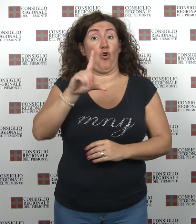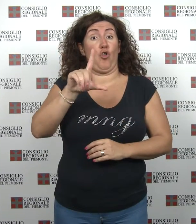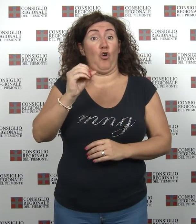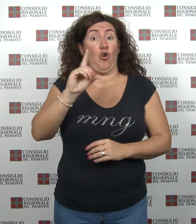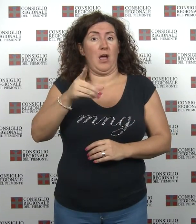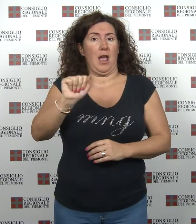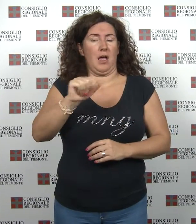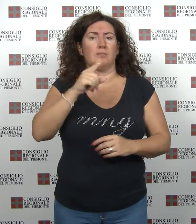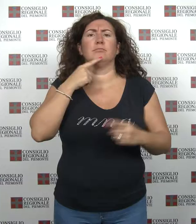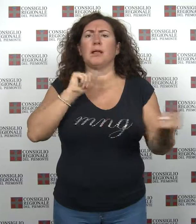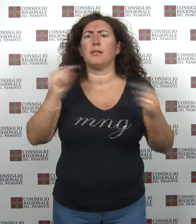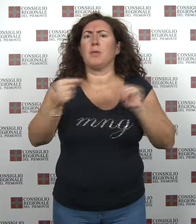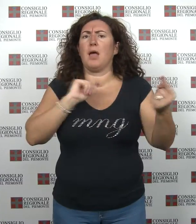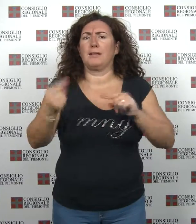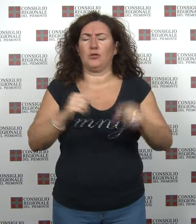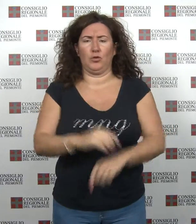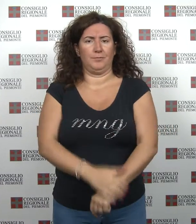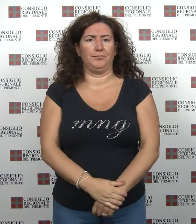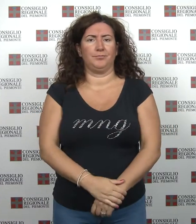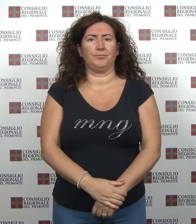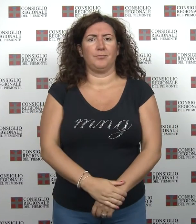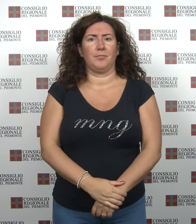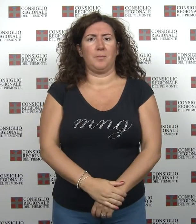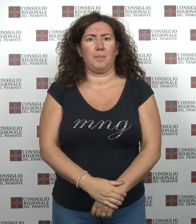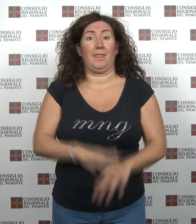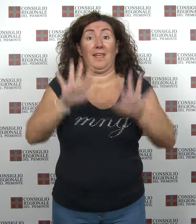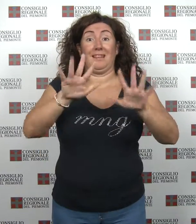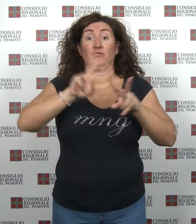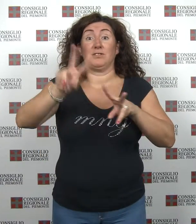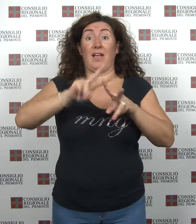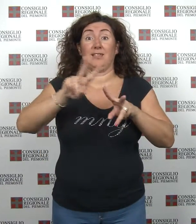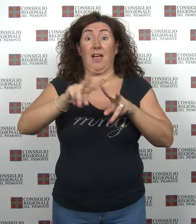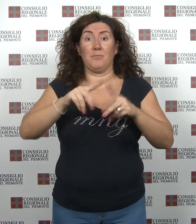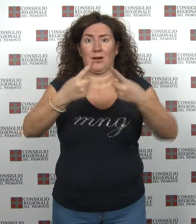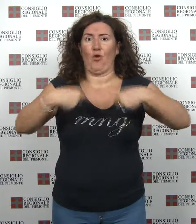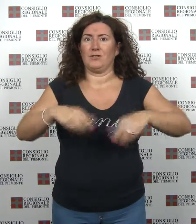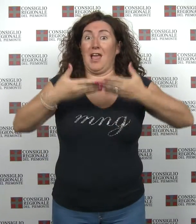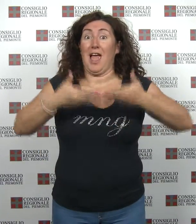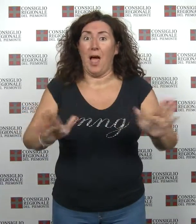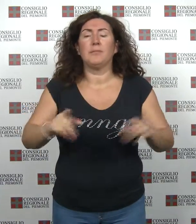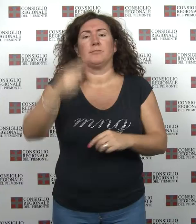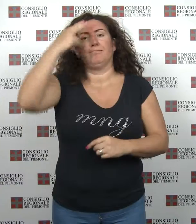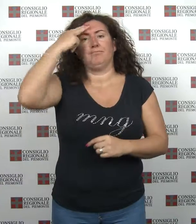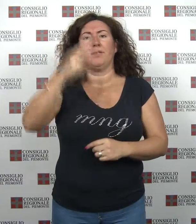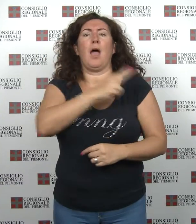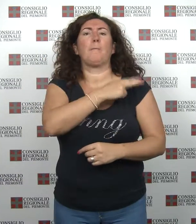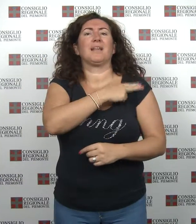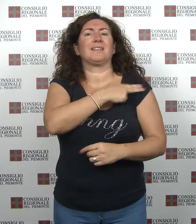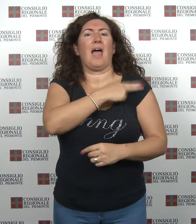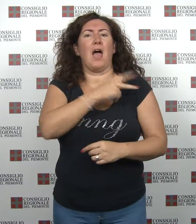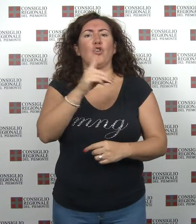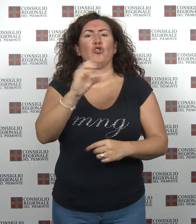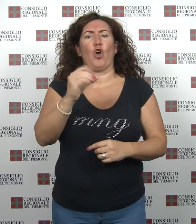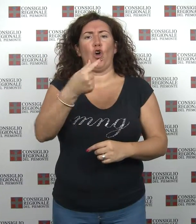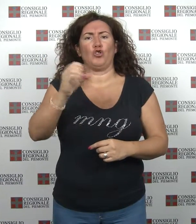7 giorni in consiglio. In apertura di seduta il 10 settembre, il Consiglio regionale ha ricordato i capitani Alessandro Dotto,